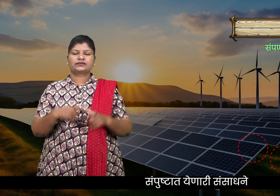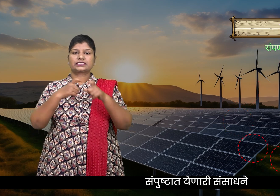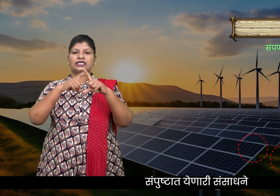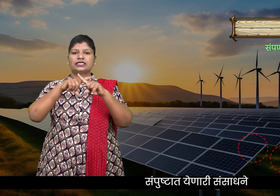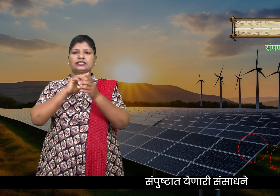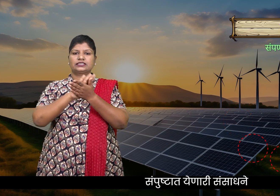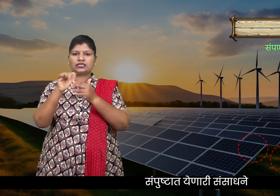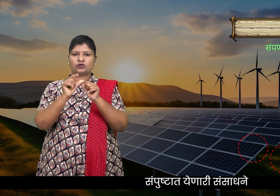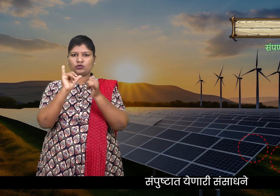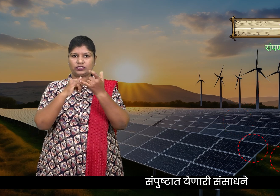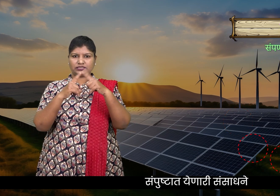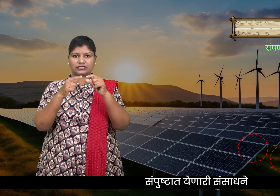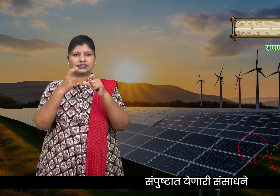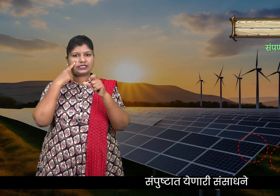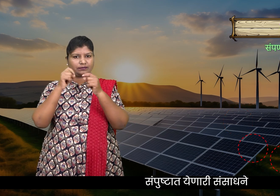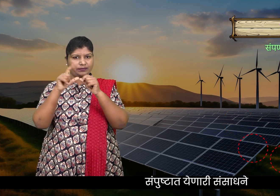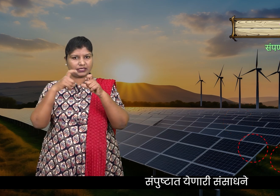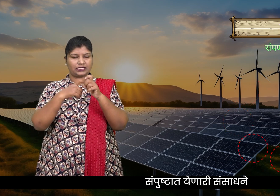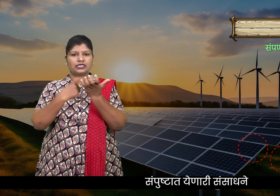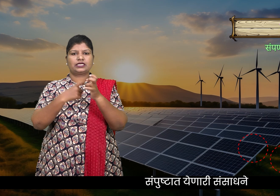संपुष्टात येणारी संसाधने,